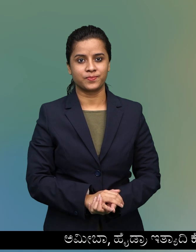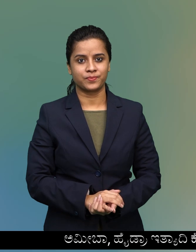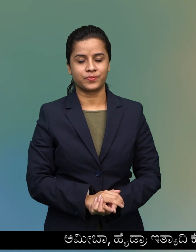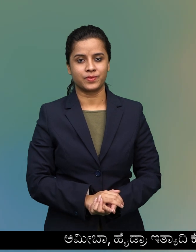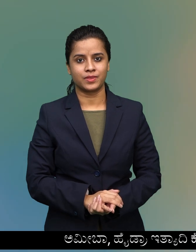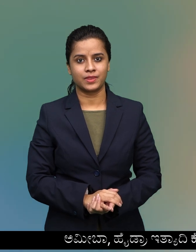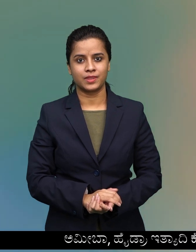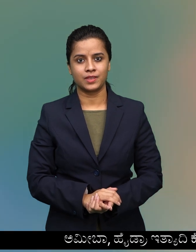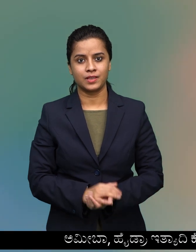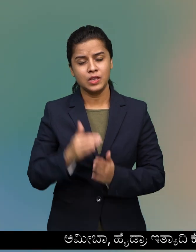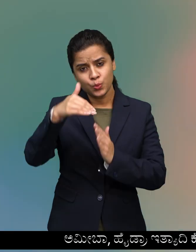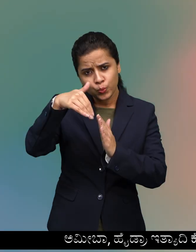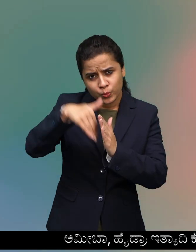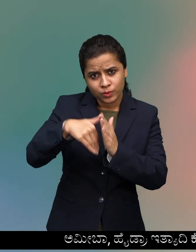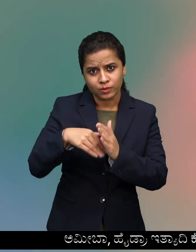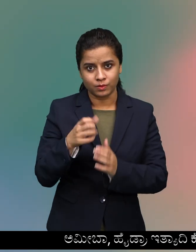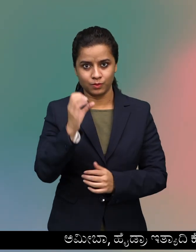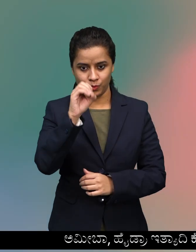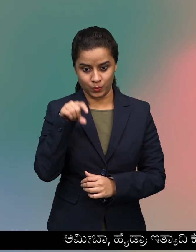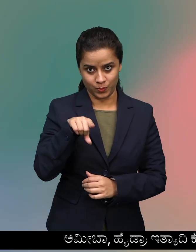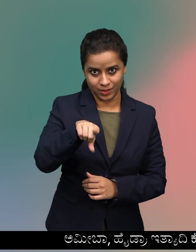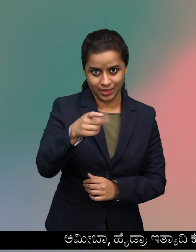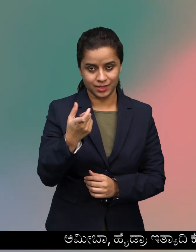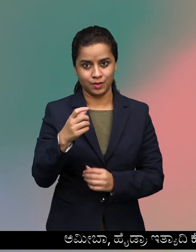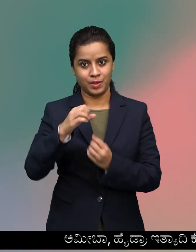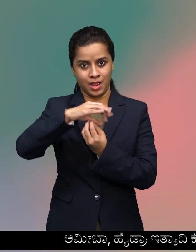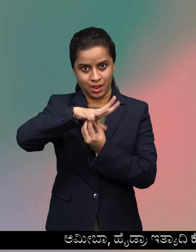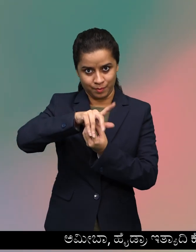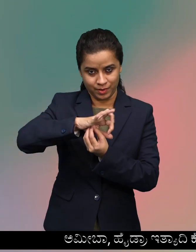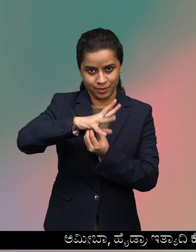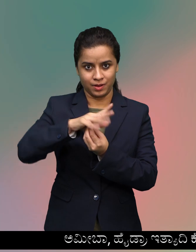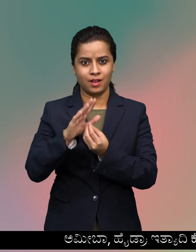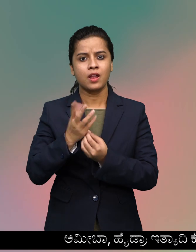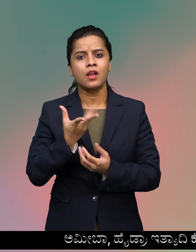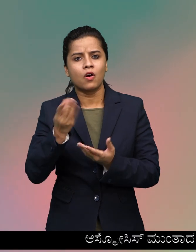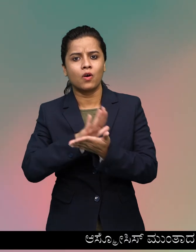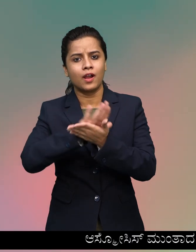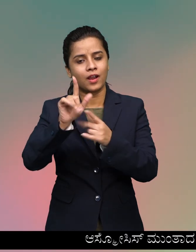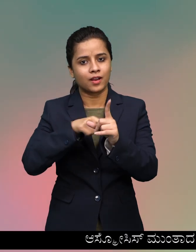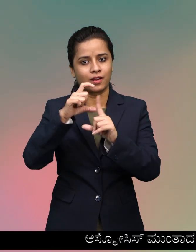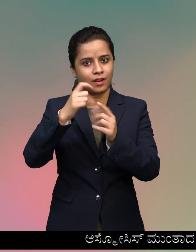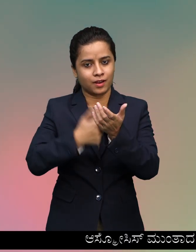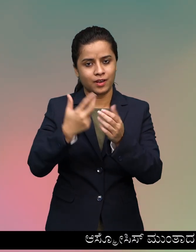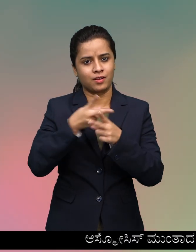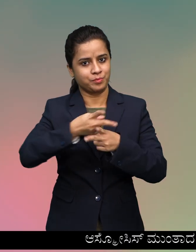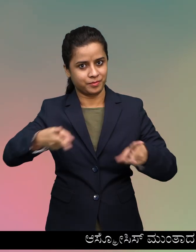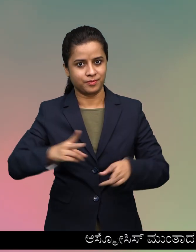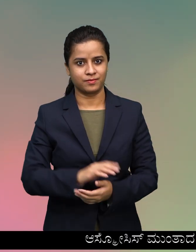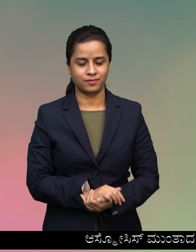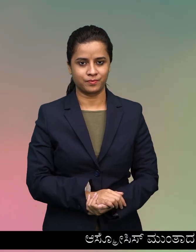ಅಮೀಬಾ, ಹೈಡ್ರಾ ಇತ್ಯಾದಿ ಕೆಳಗಿನ ಜೀವಿಗಳಲ್ಲಿ ಎಲ್ಲ ವಸ್ತುಗಳನ್ನು ಪ್ರಸರಣ, ಆಸ್ಮೋಸಿಸ್ ಮುಂತಾದ ಸರಳ ಪ್ರಕ್ರಿಯೆಯ